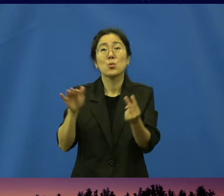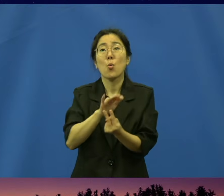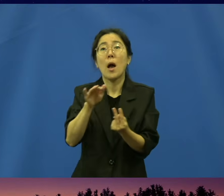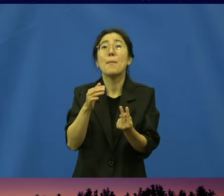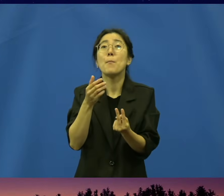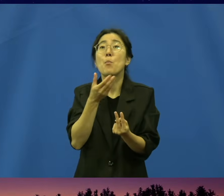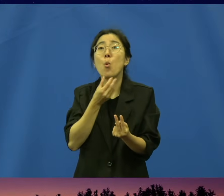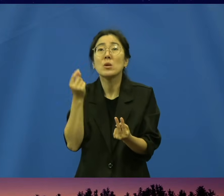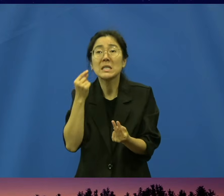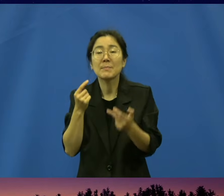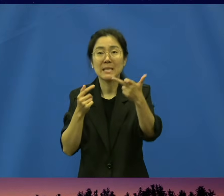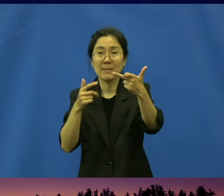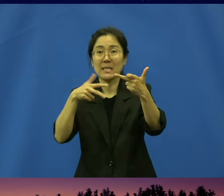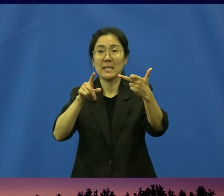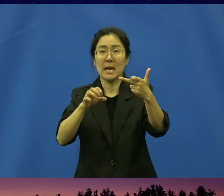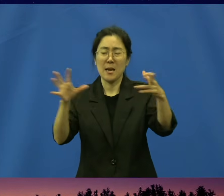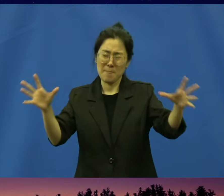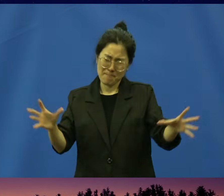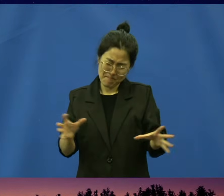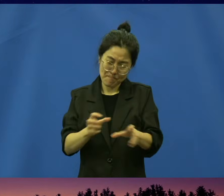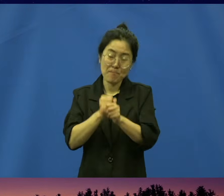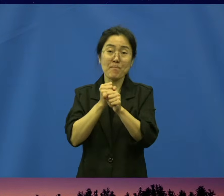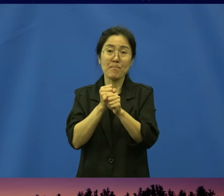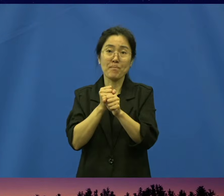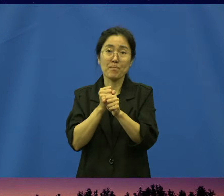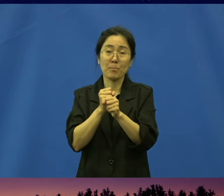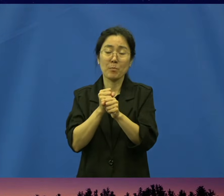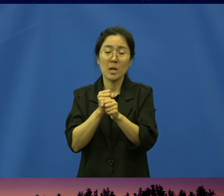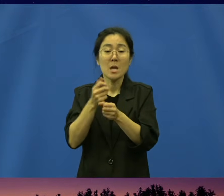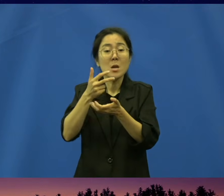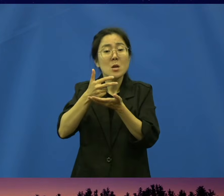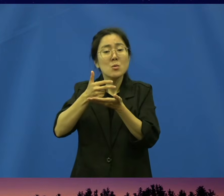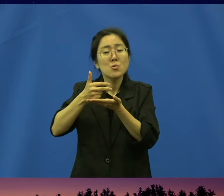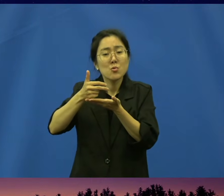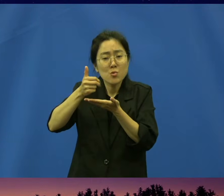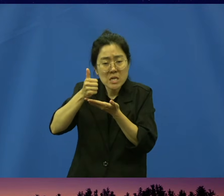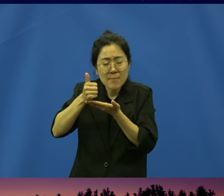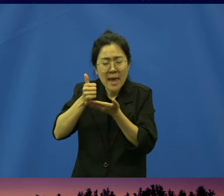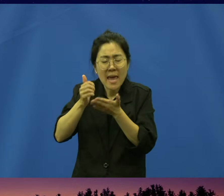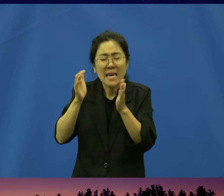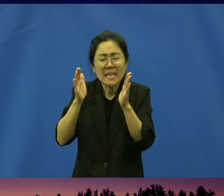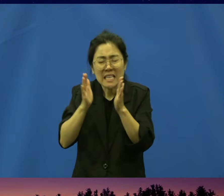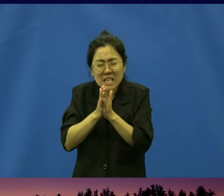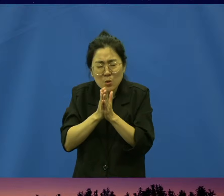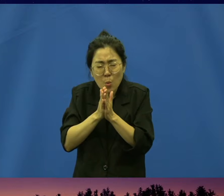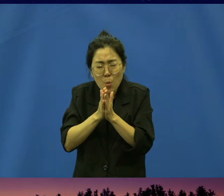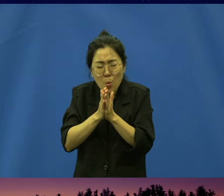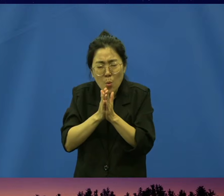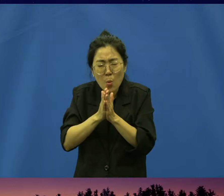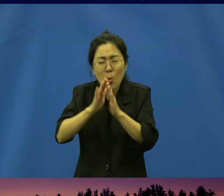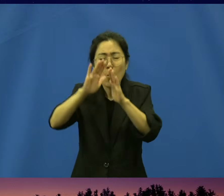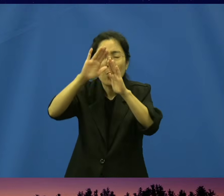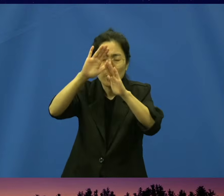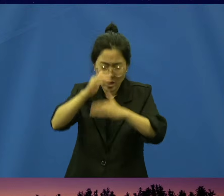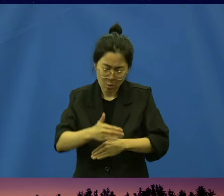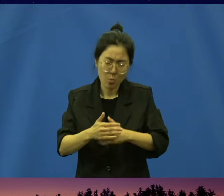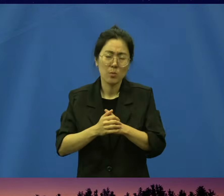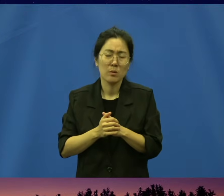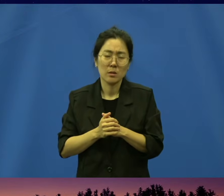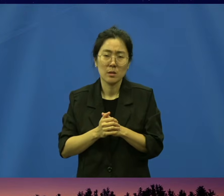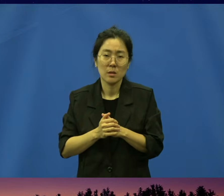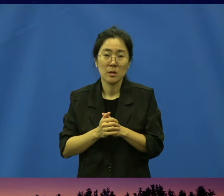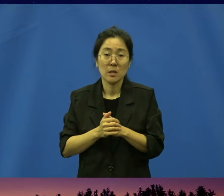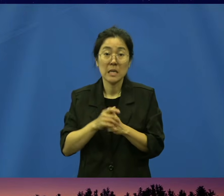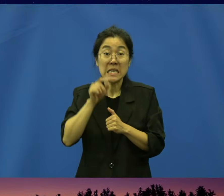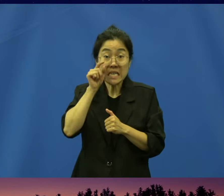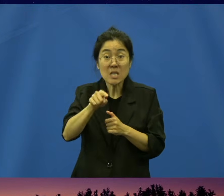실려 있습니다. 그것이 진정한 주님의 기도문이요, 기도의 모본이요, 기도의